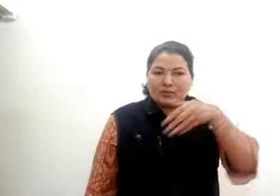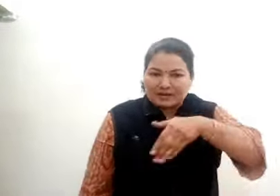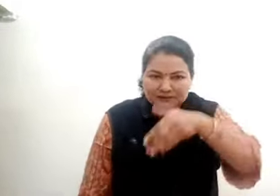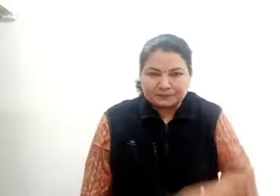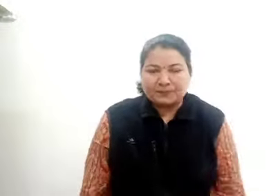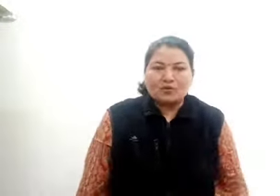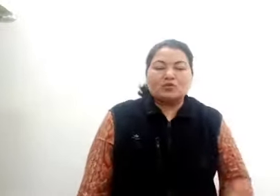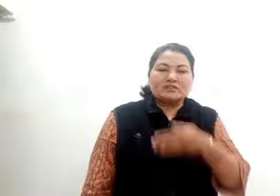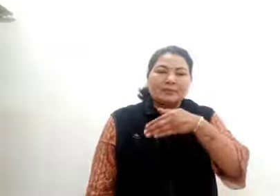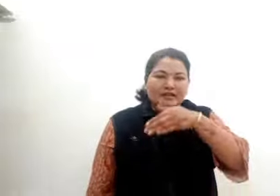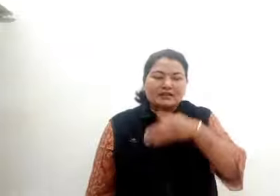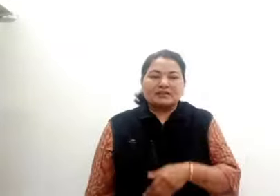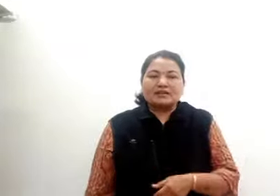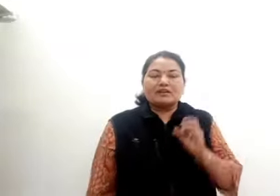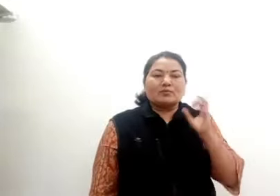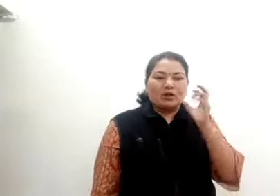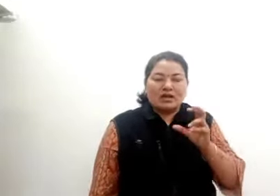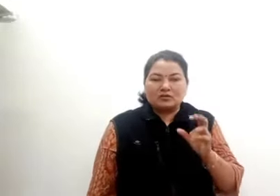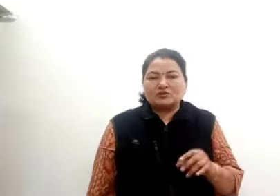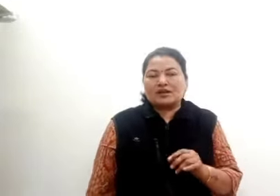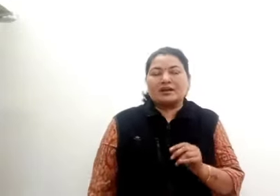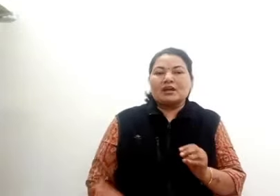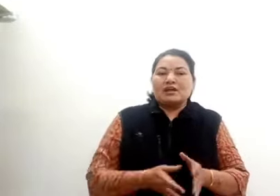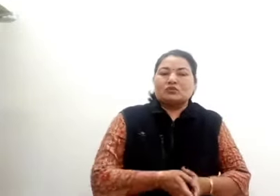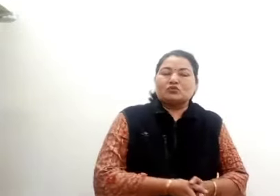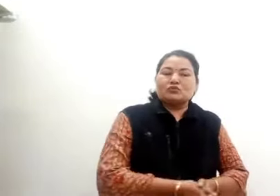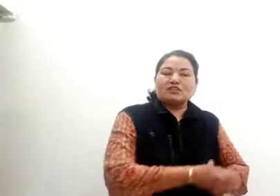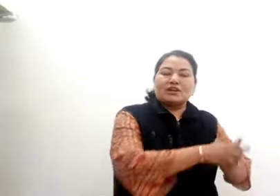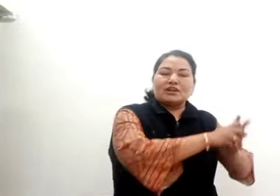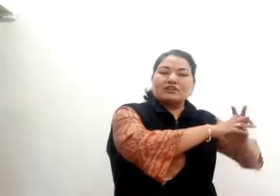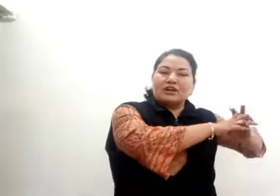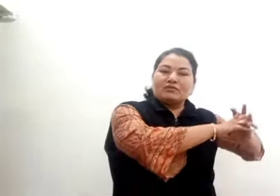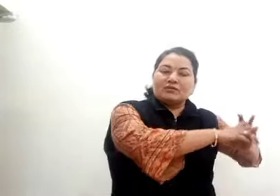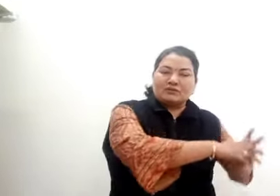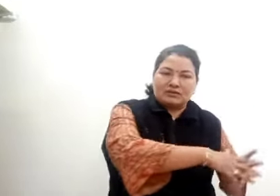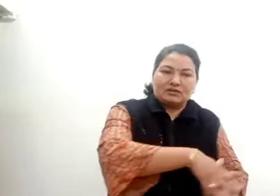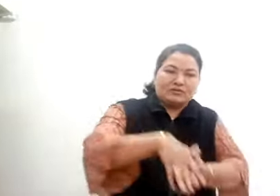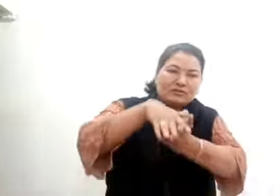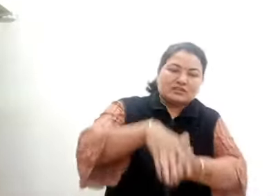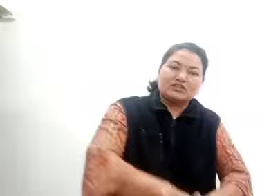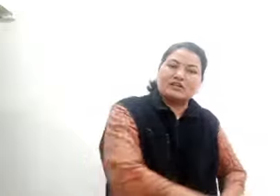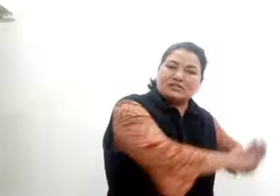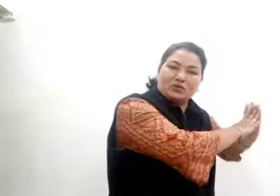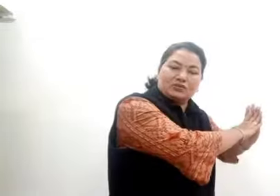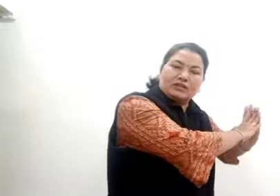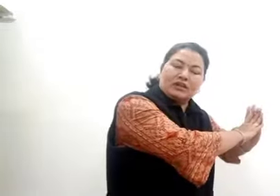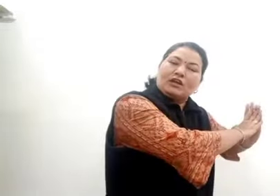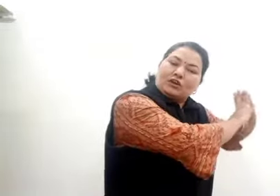batting, तुम्ही जर बॅटिंग करतायत आणि बॉल आला तुमच्याकडे, तर तुमच्या शरीराची काही व्यवस्थित अशी हालचाल होते की